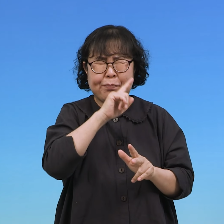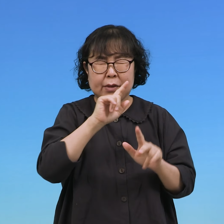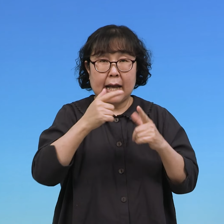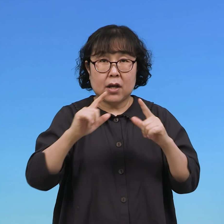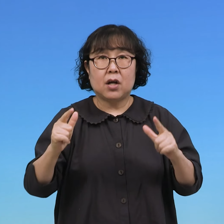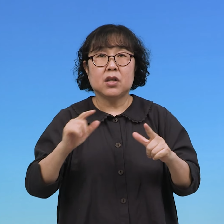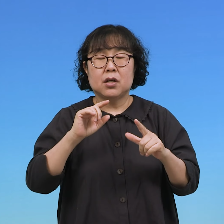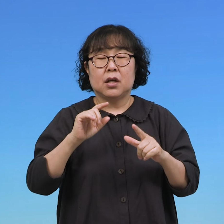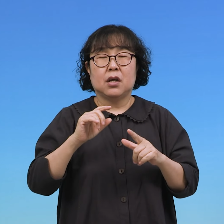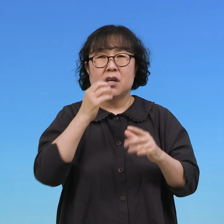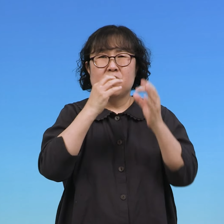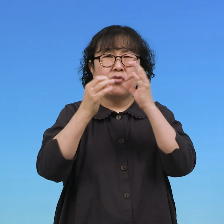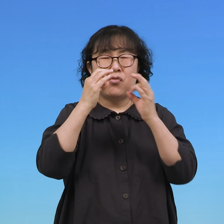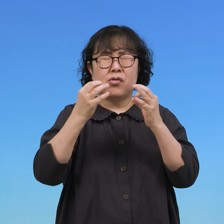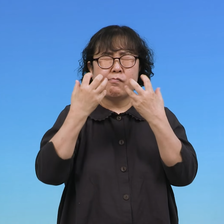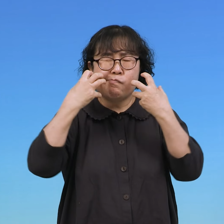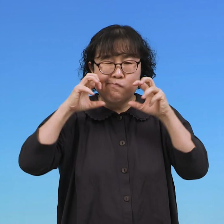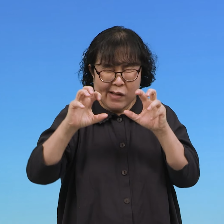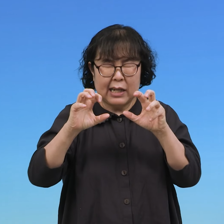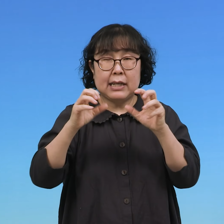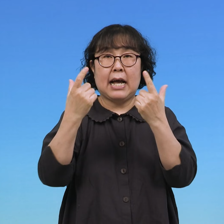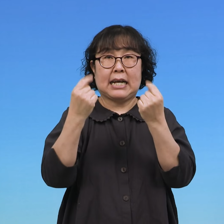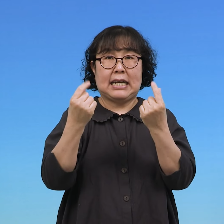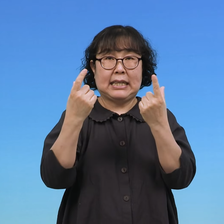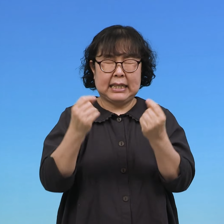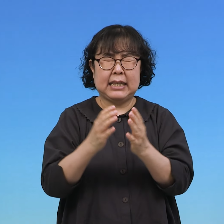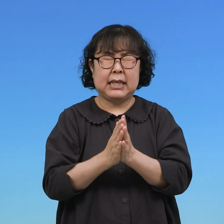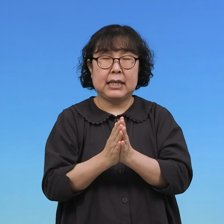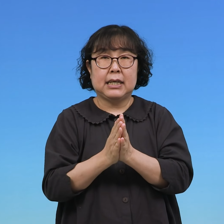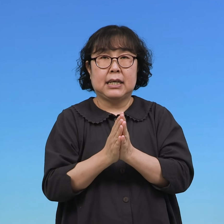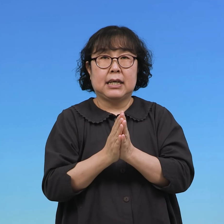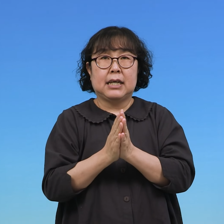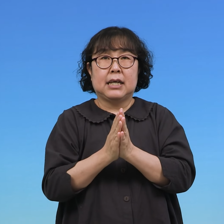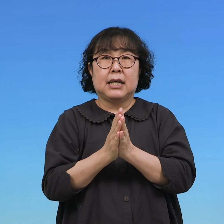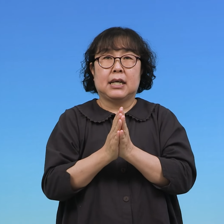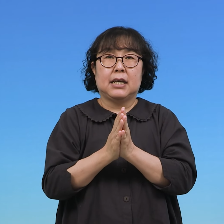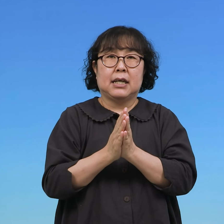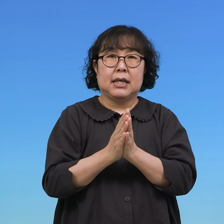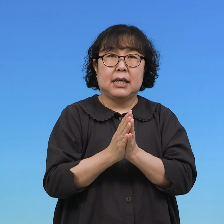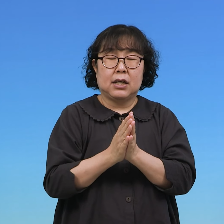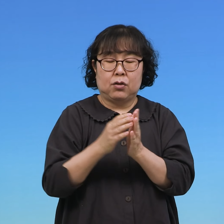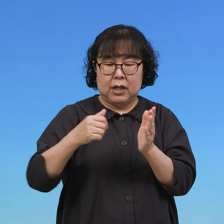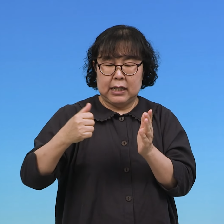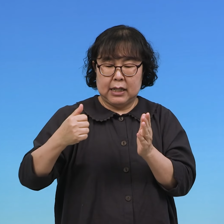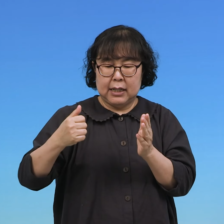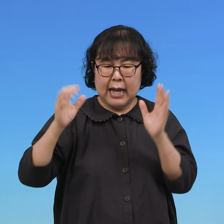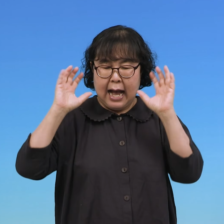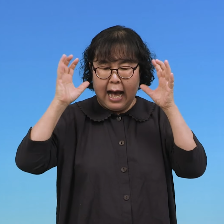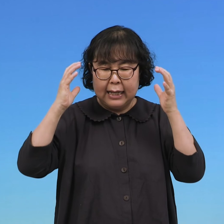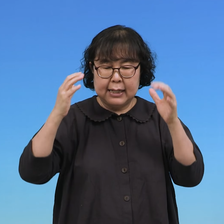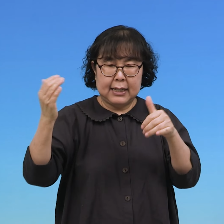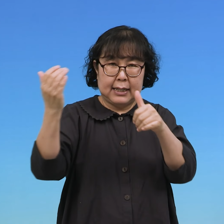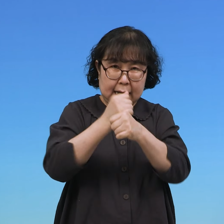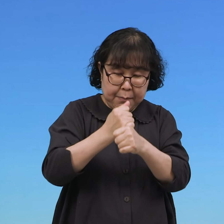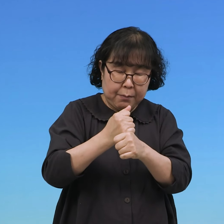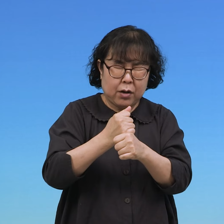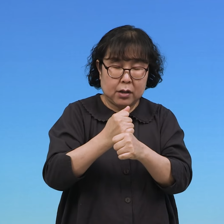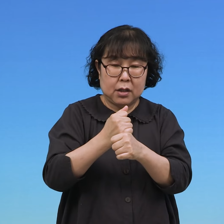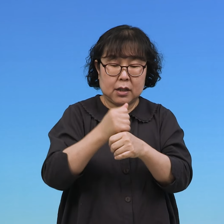영혼을 잡아 잠식하려는 이 시대에 꿈꿀 수 없어 무너진 가슴에 저들의 푸른 꿈 다시